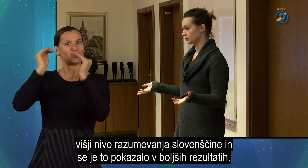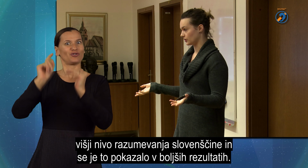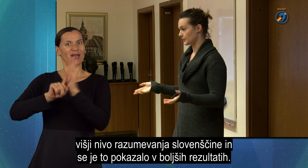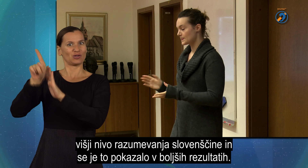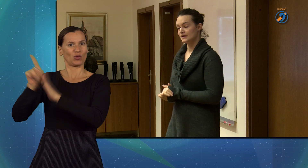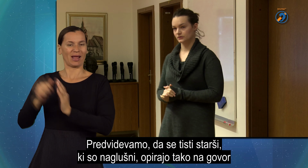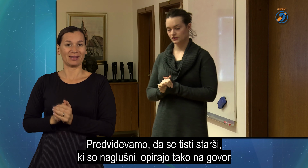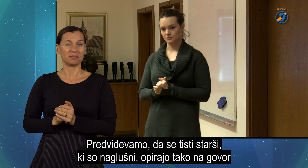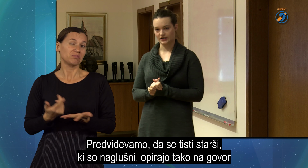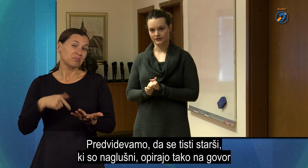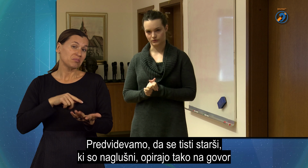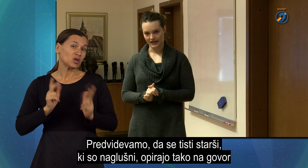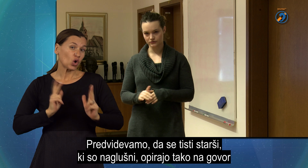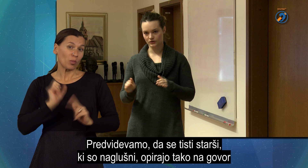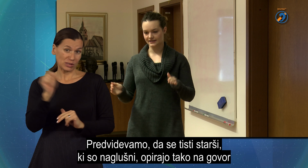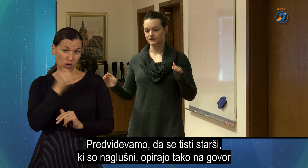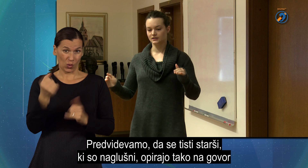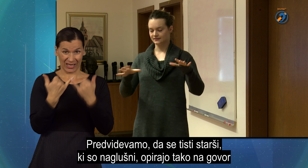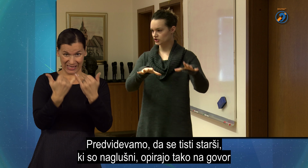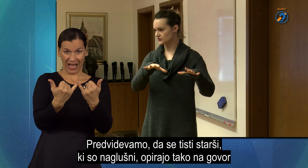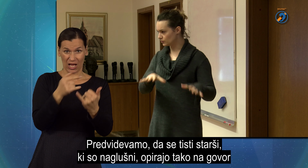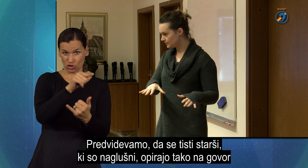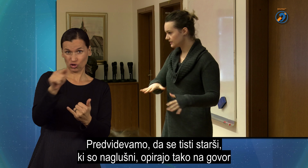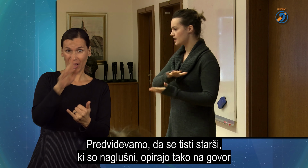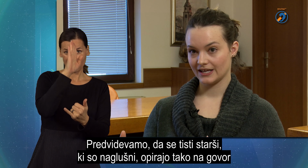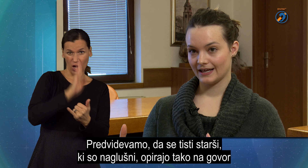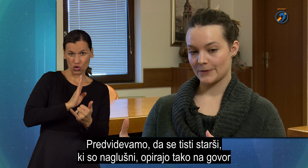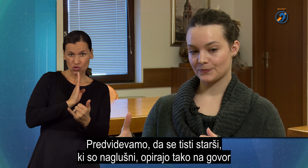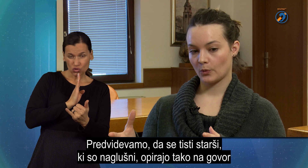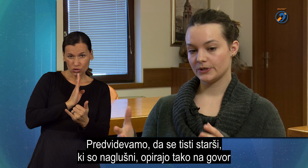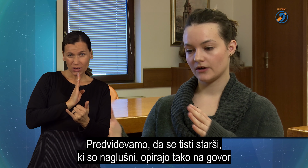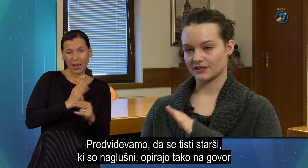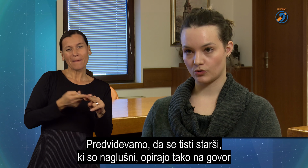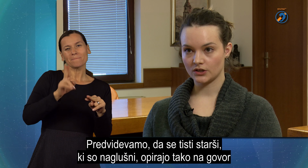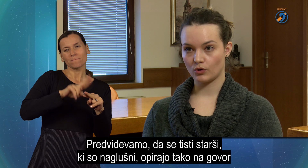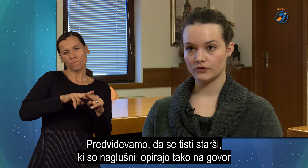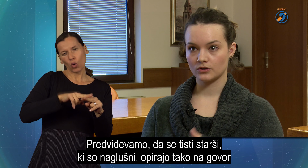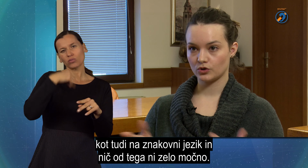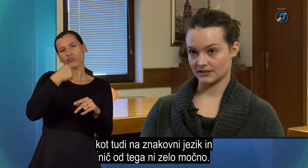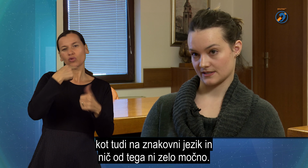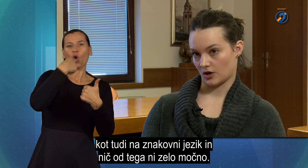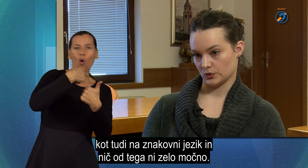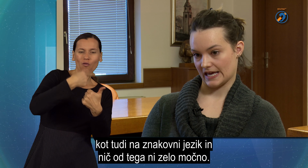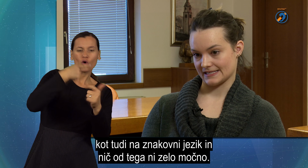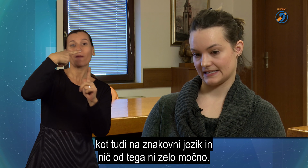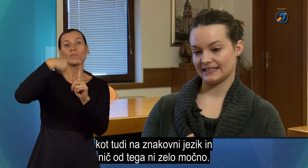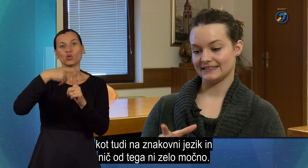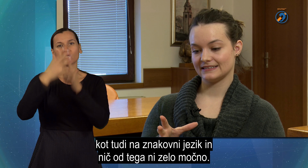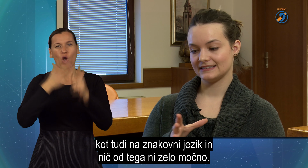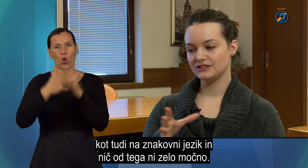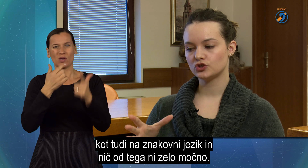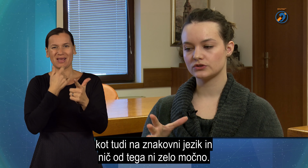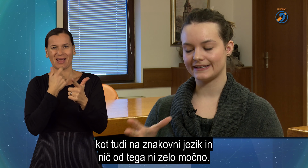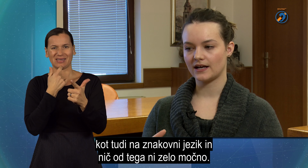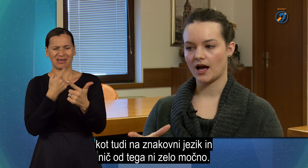rezultatih. Predvidevamo, da zaradi tega, ker se starši, ki so naglušni, opirajo tako na govor kot na znakovni jezik.